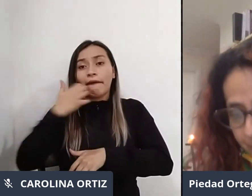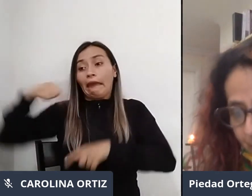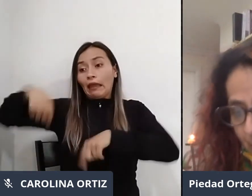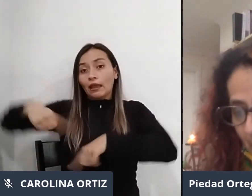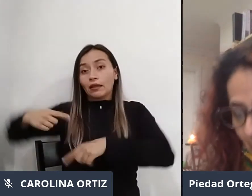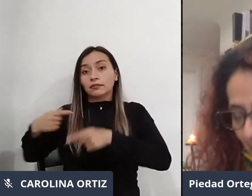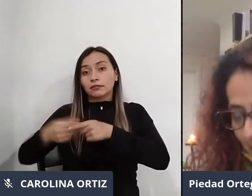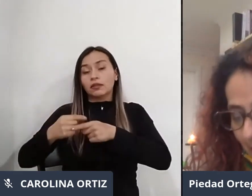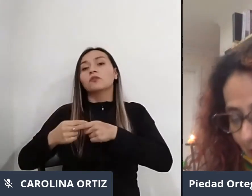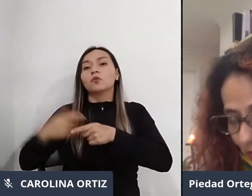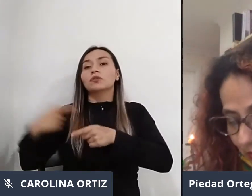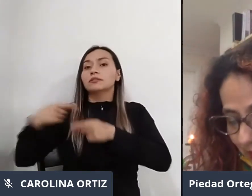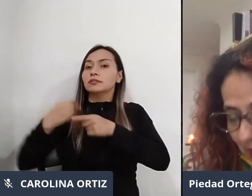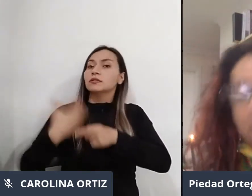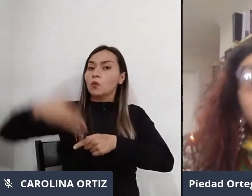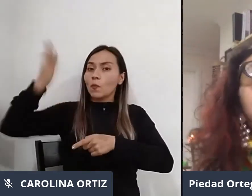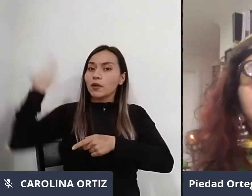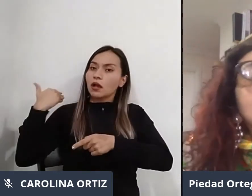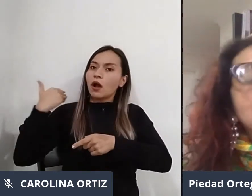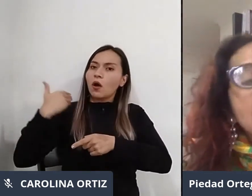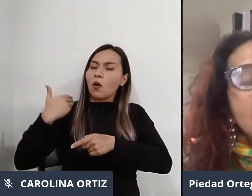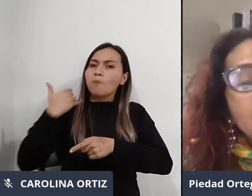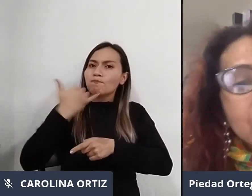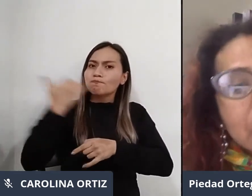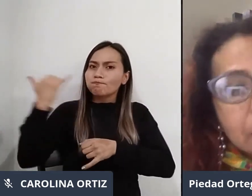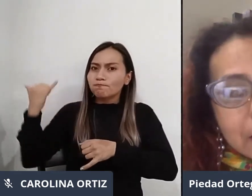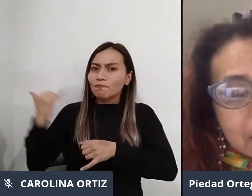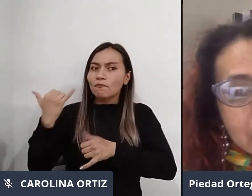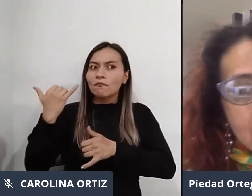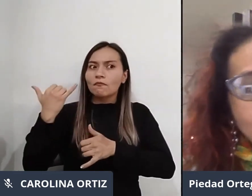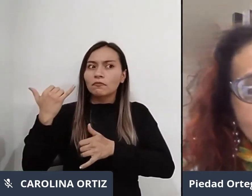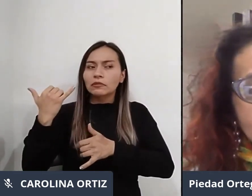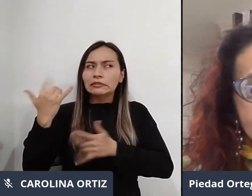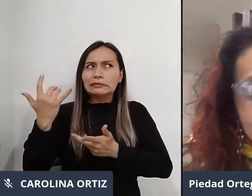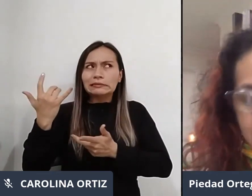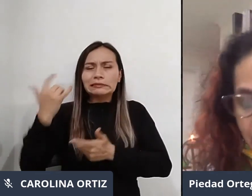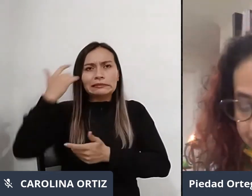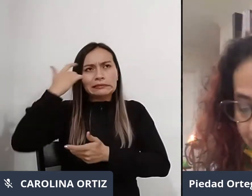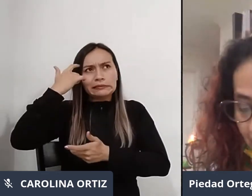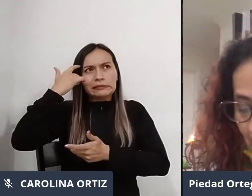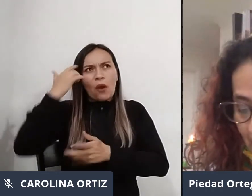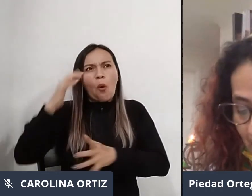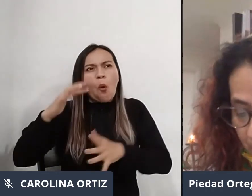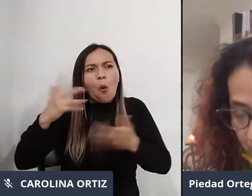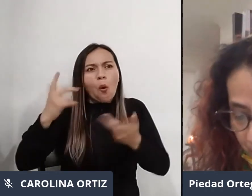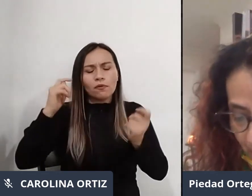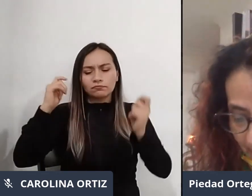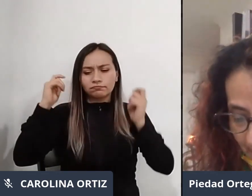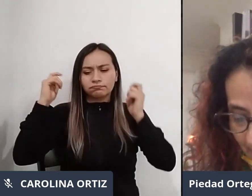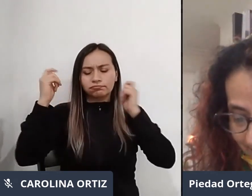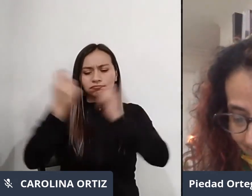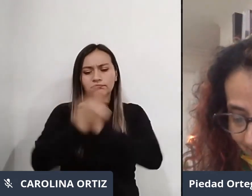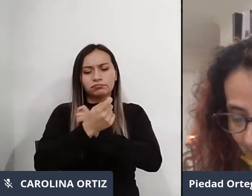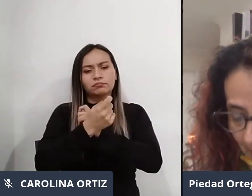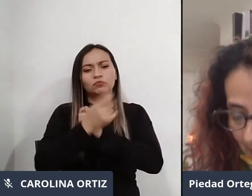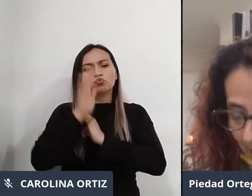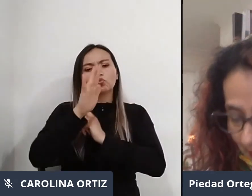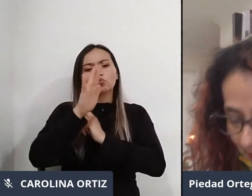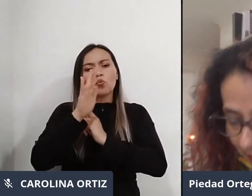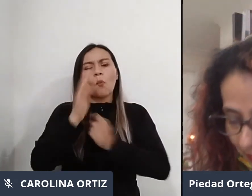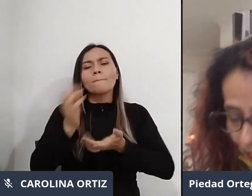pasado, y decir entonces que tendremos que repensar nuevamente la biopolítica,